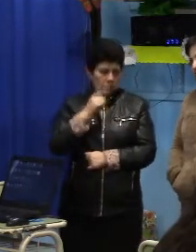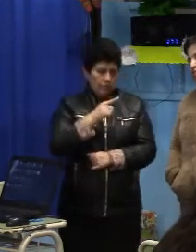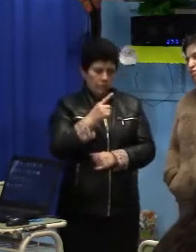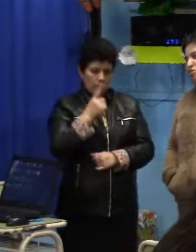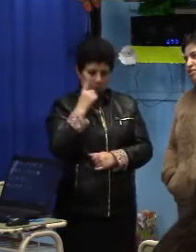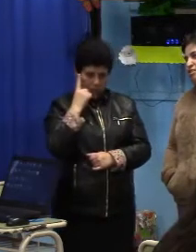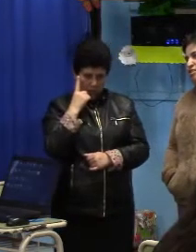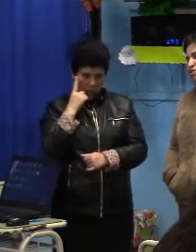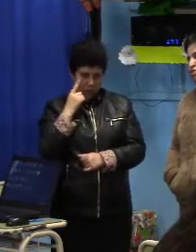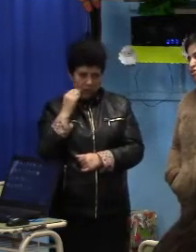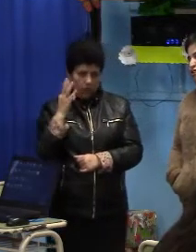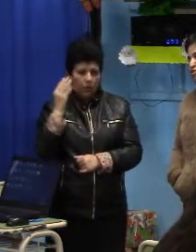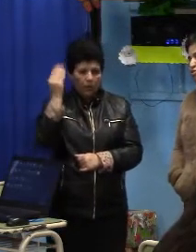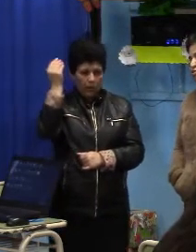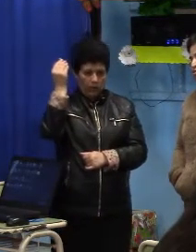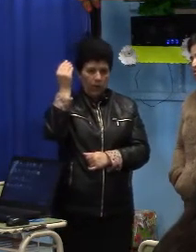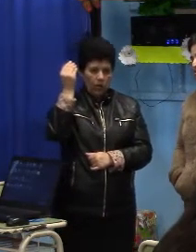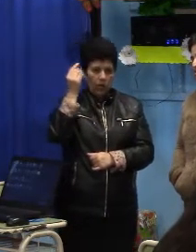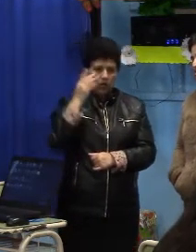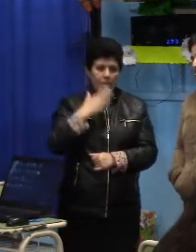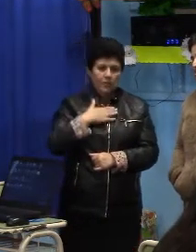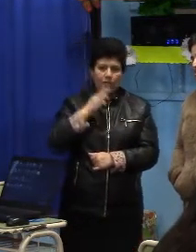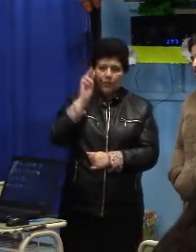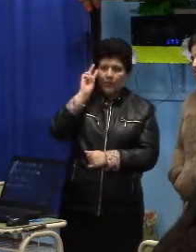cuando abran los ojos va a ser el rostro de Jesús.